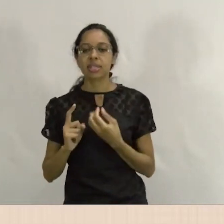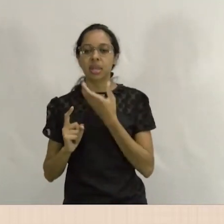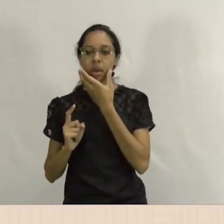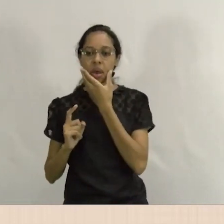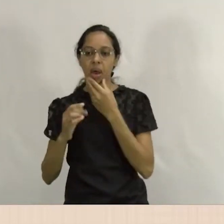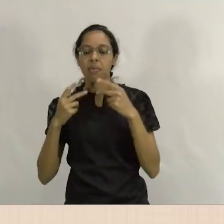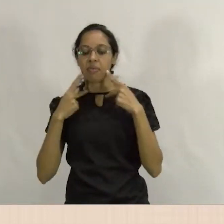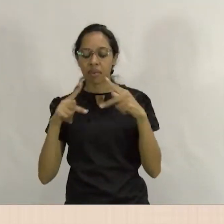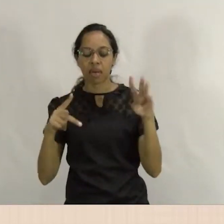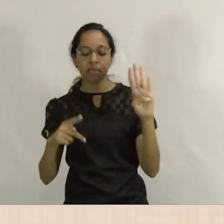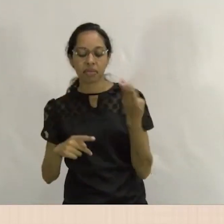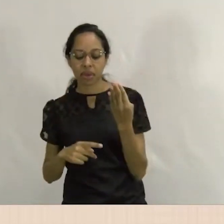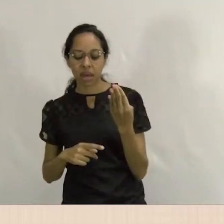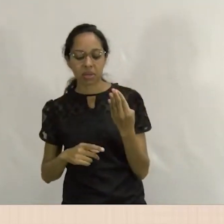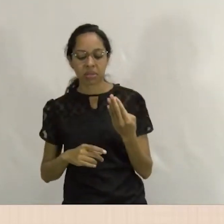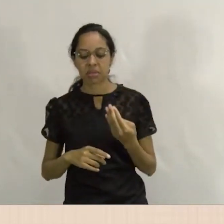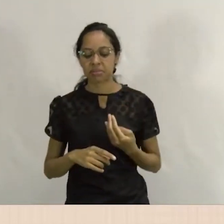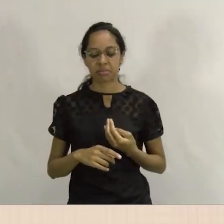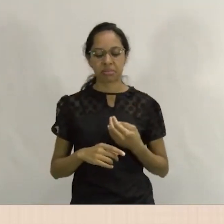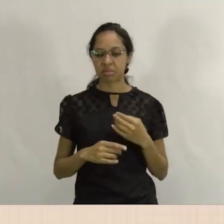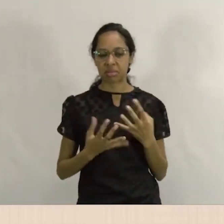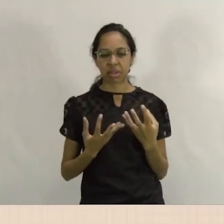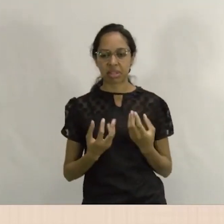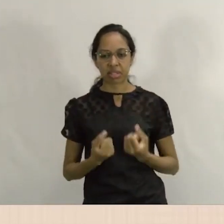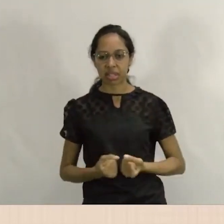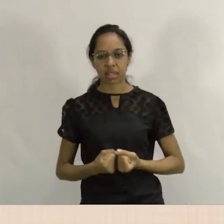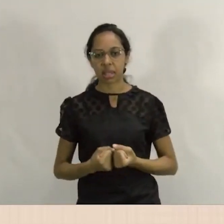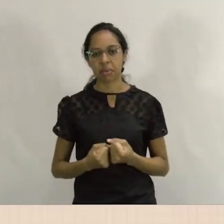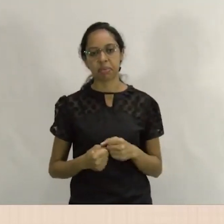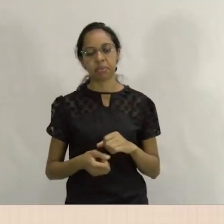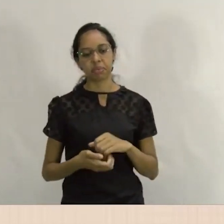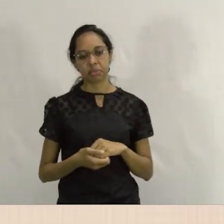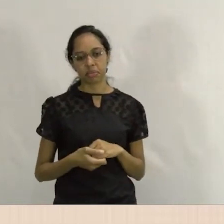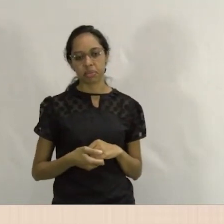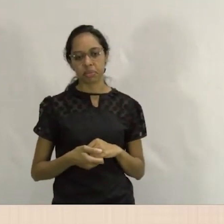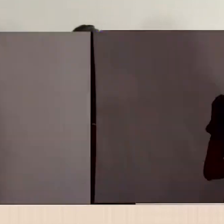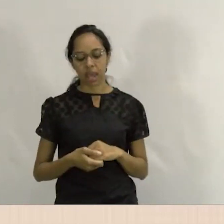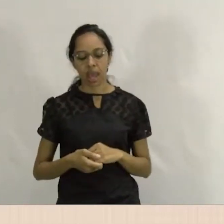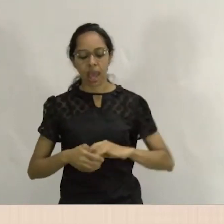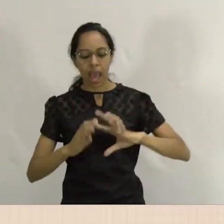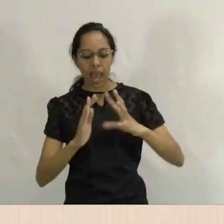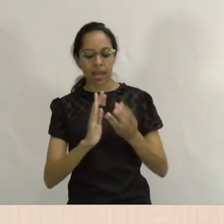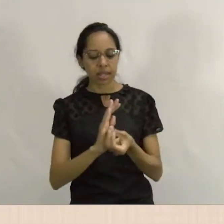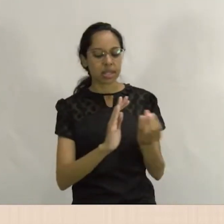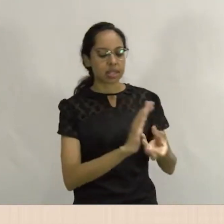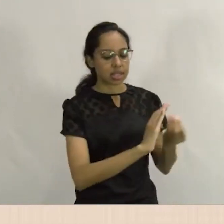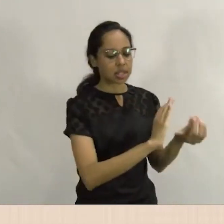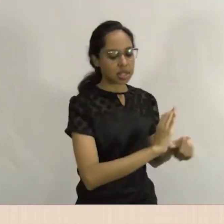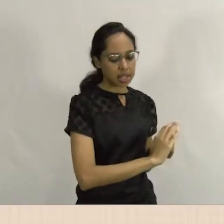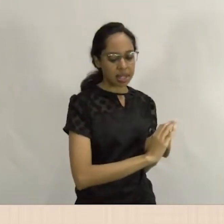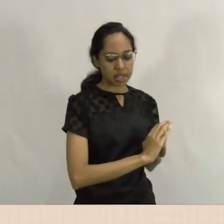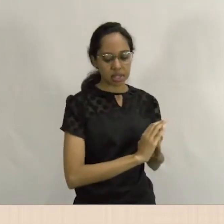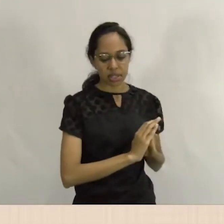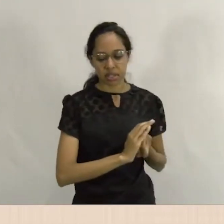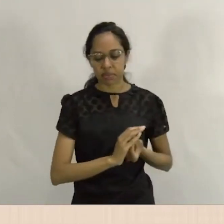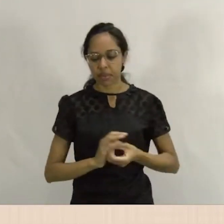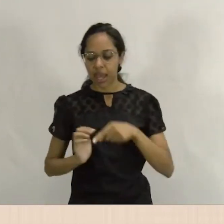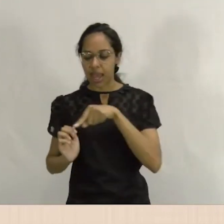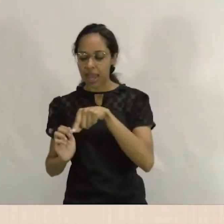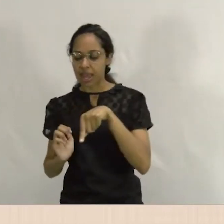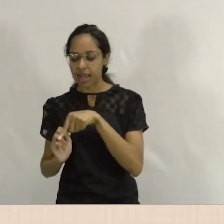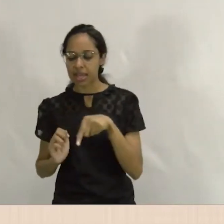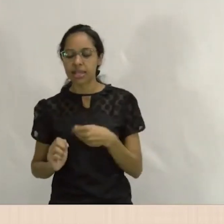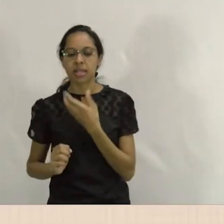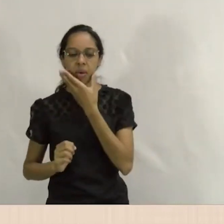por terem confiança dos irmãos, das igrejas, abusam dessa confiança